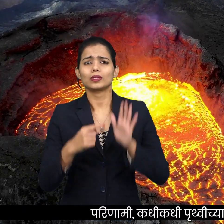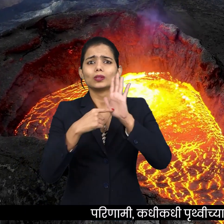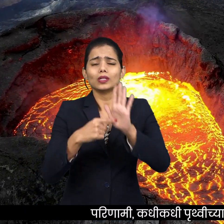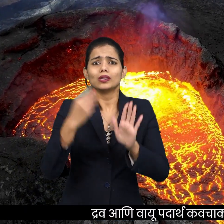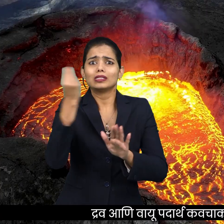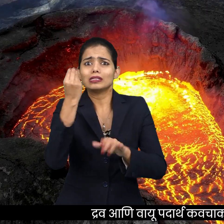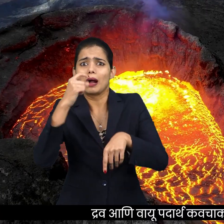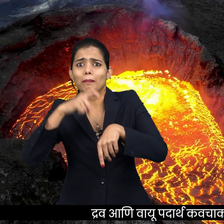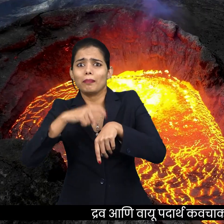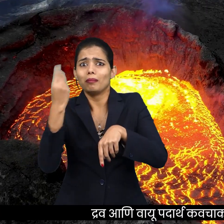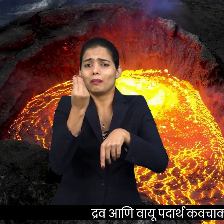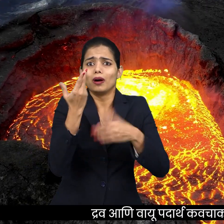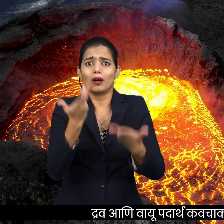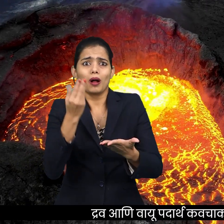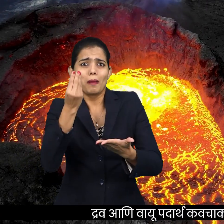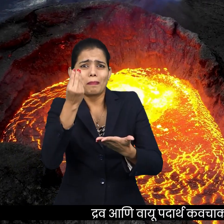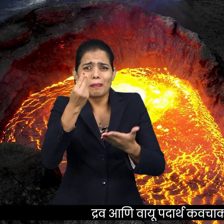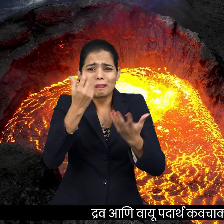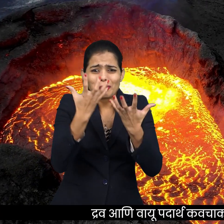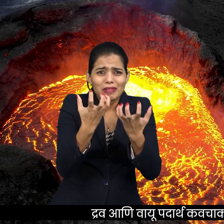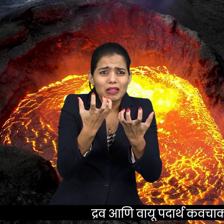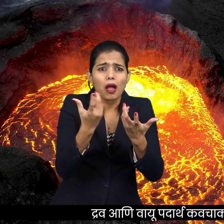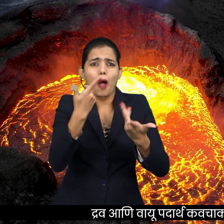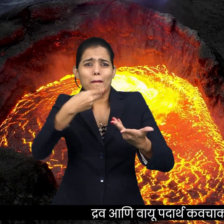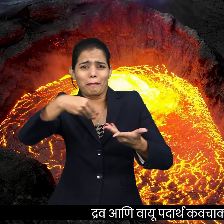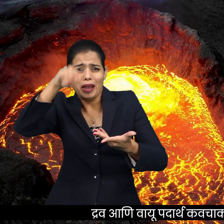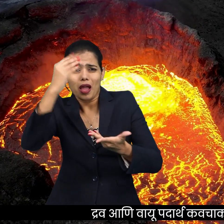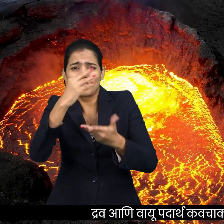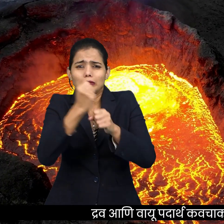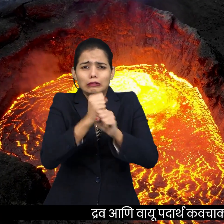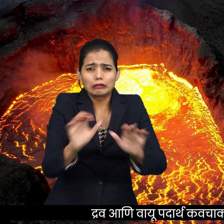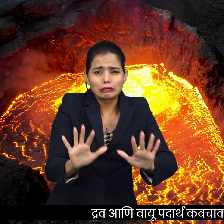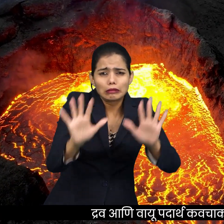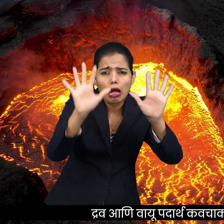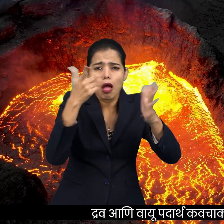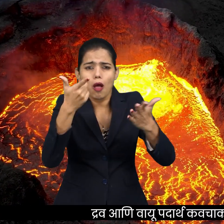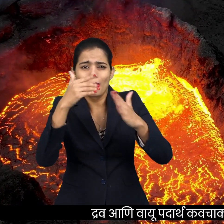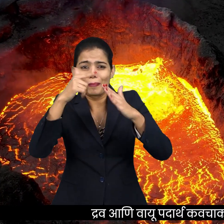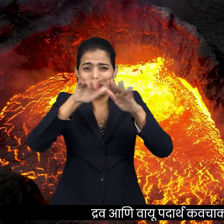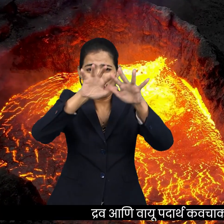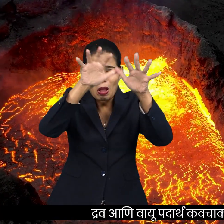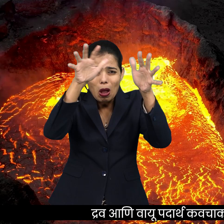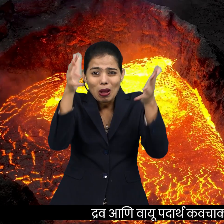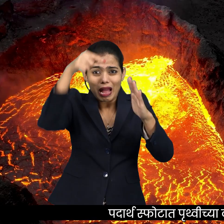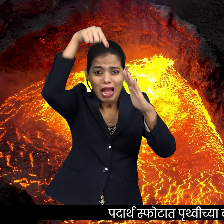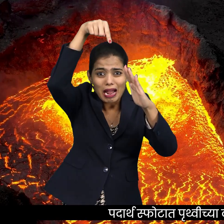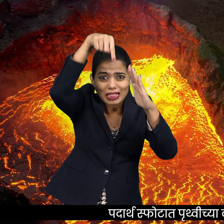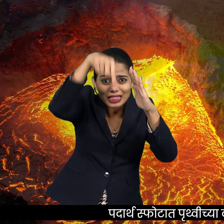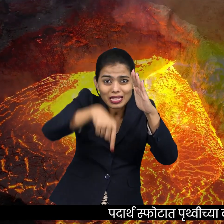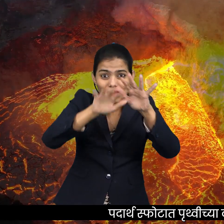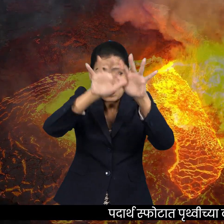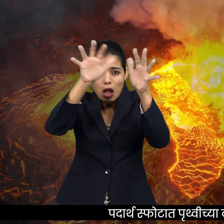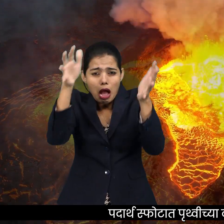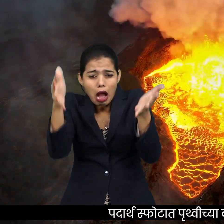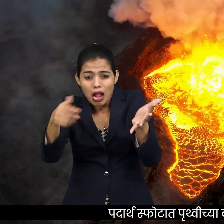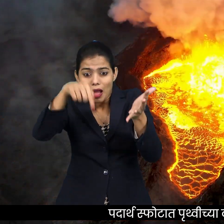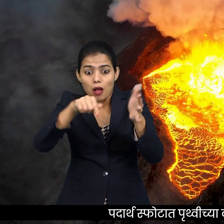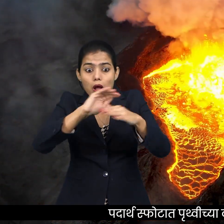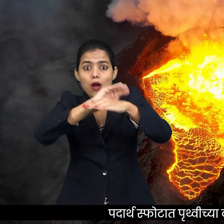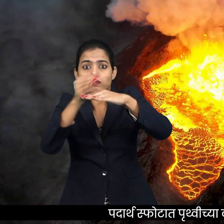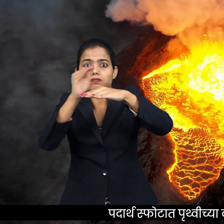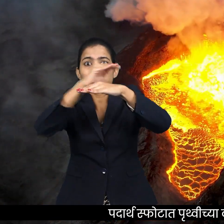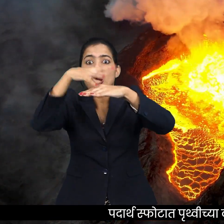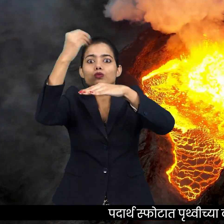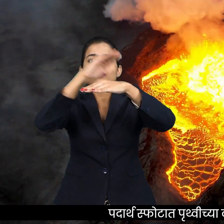घन, द्रव आणि वायू पदार्थ कवचांकडे ढकलले जातात. जेव्हा हे पदार्थ स्फोटात पृथ्वीच्या कवचातून